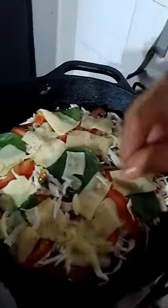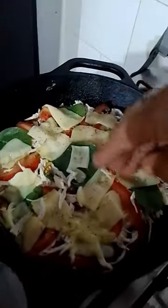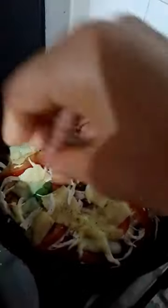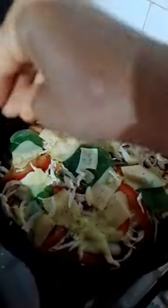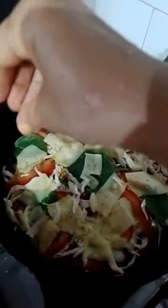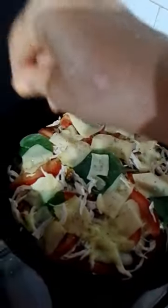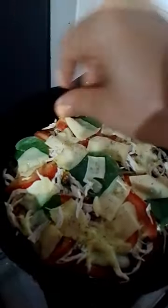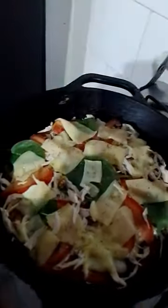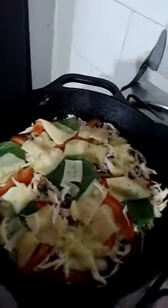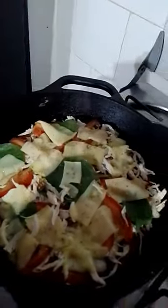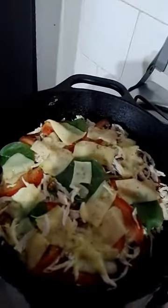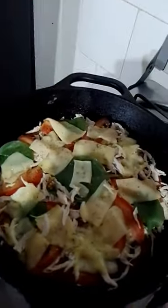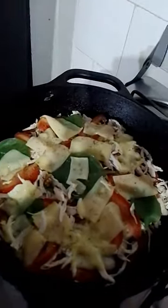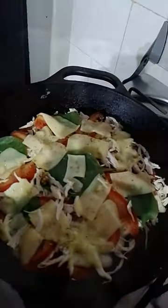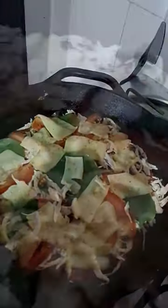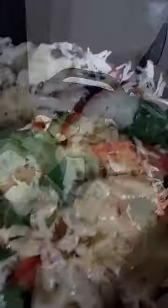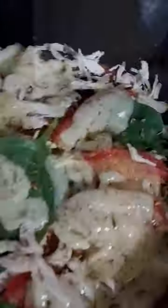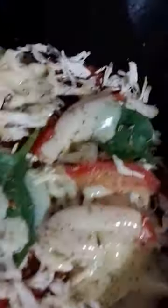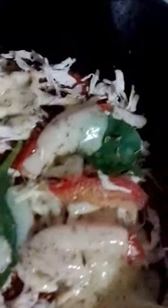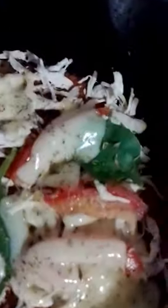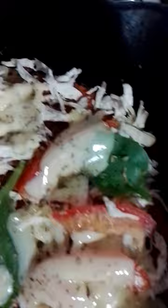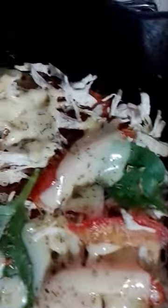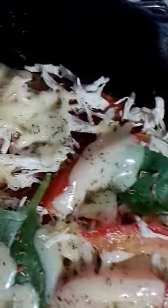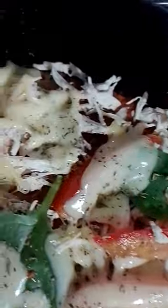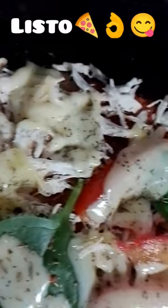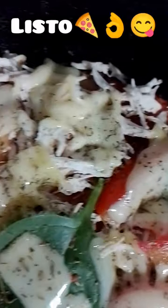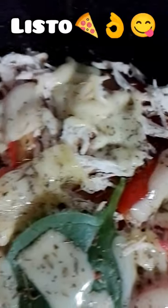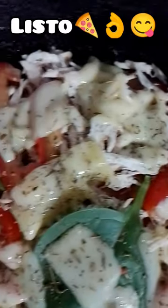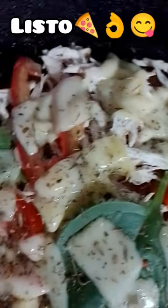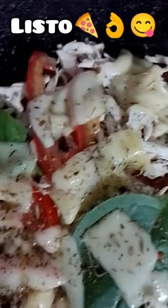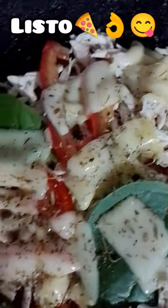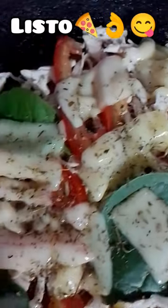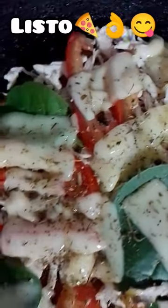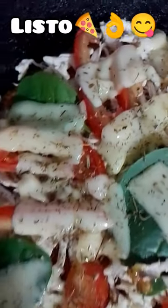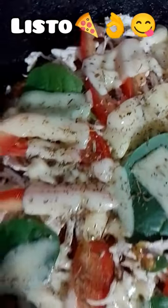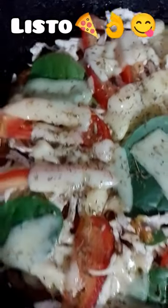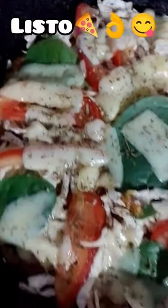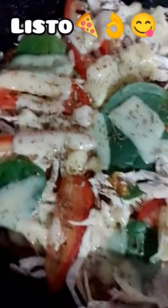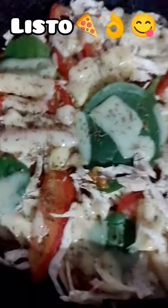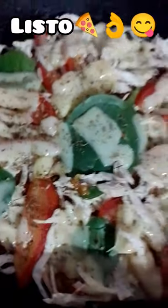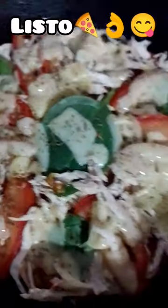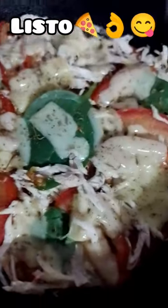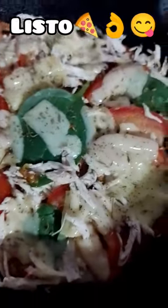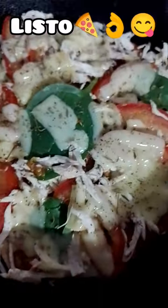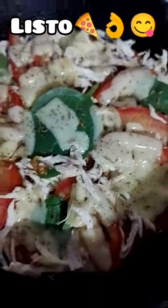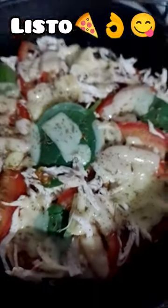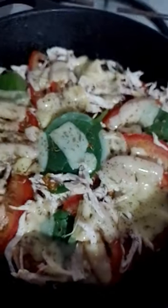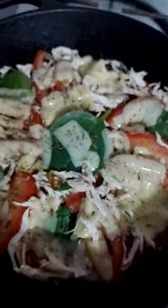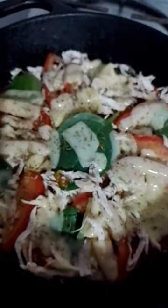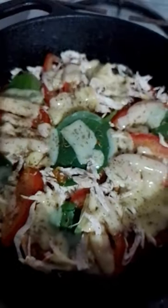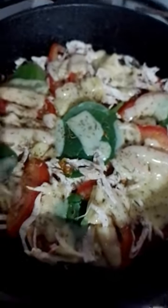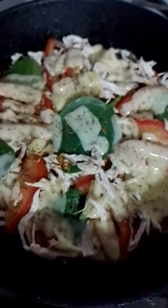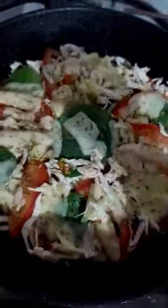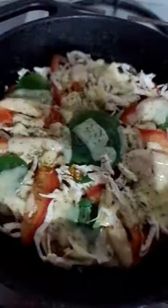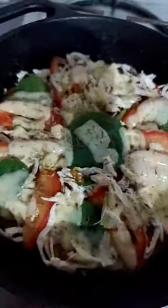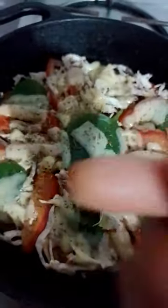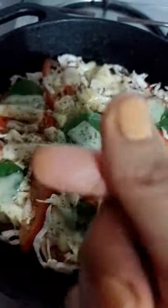espectacular. Pruébenlo en casa y verán. Y ya aquí está el queso derretido, así queda de